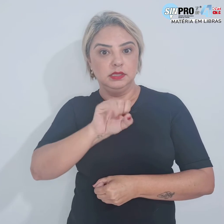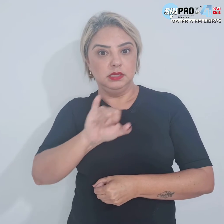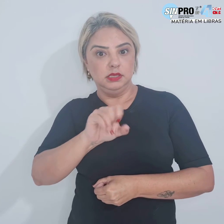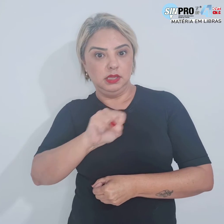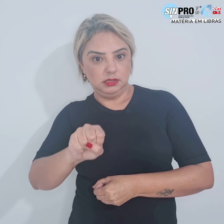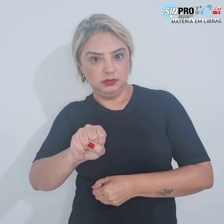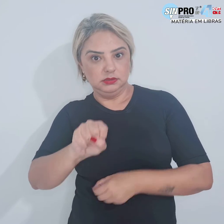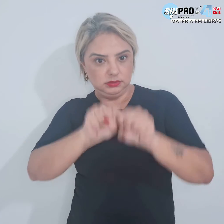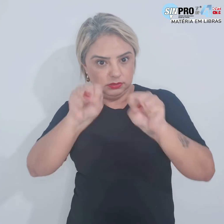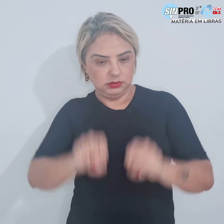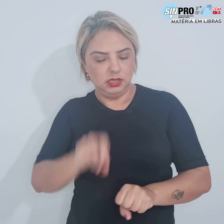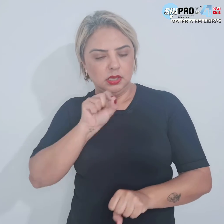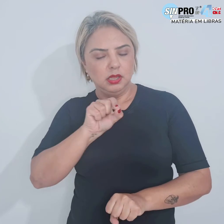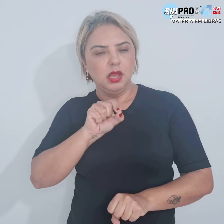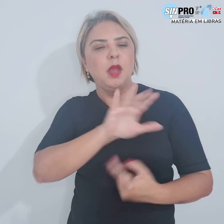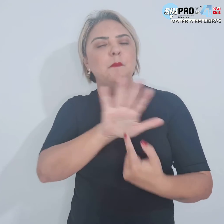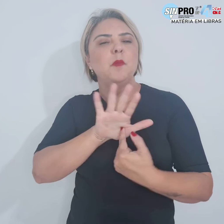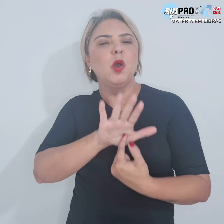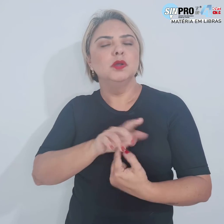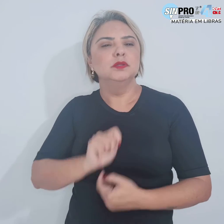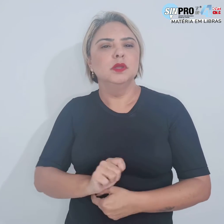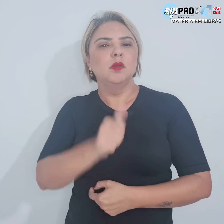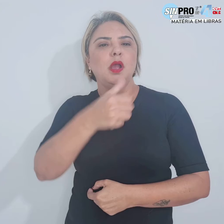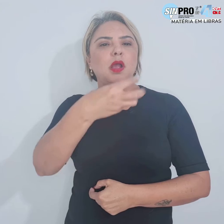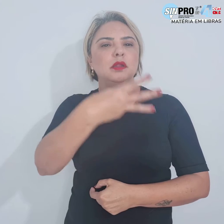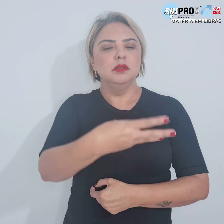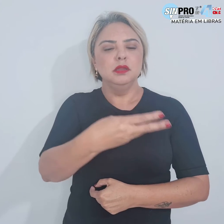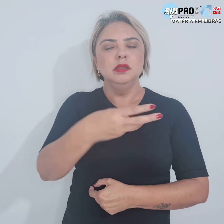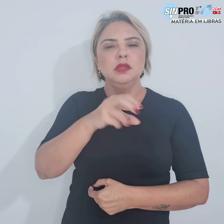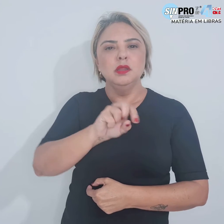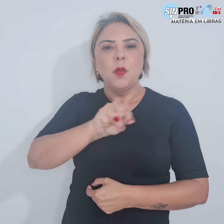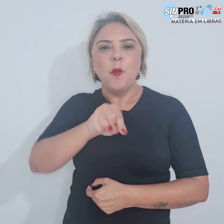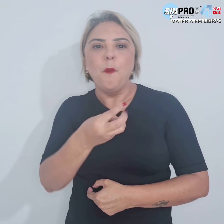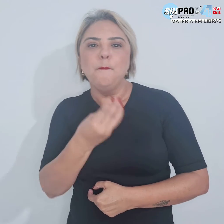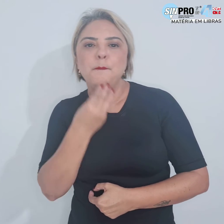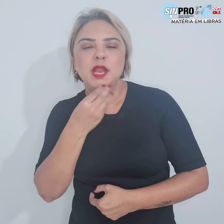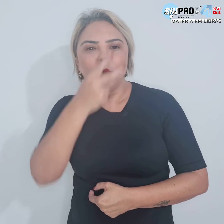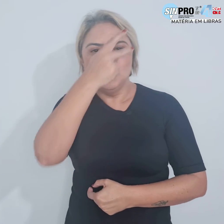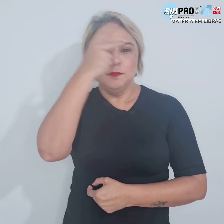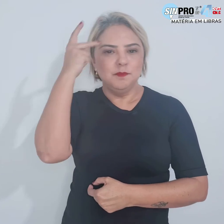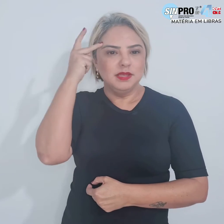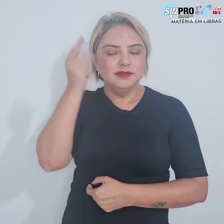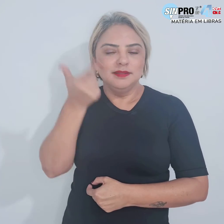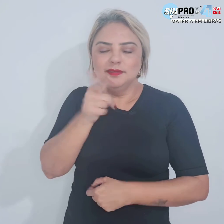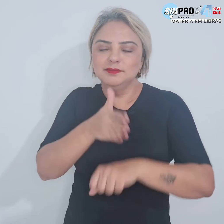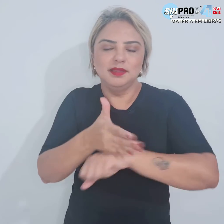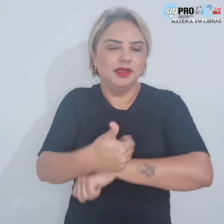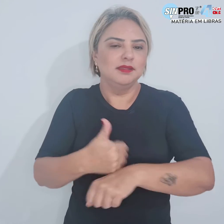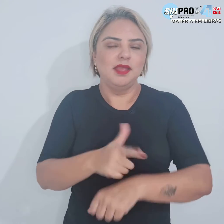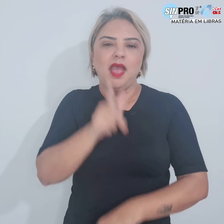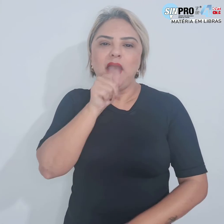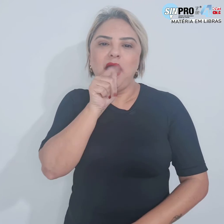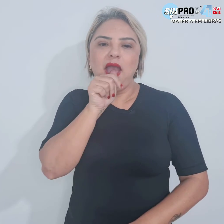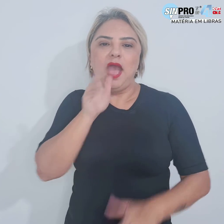SNIS, indicam que quase 35 milhões de pessoas não têm acesso à água tratada no